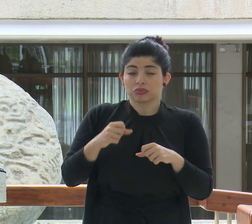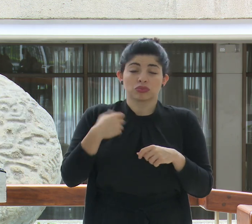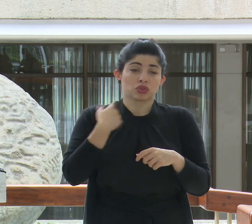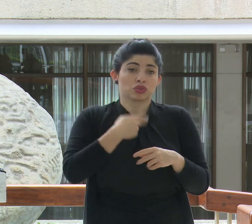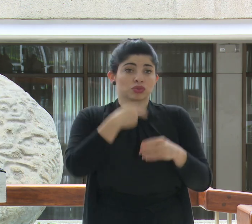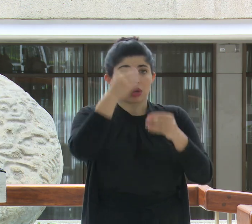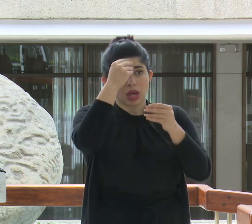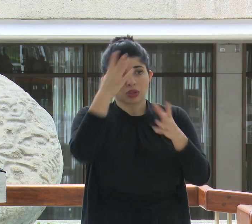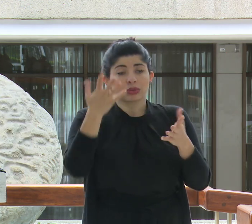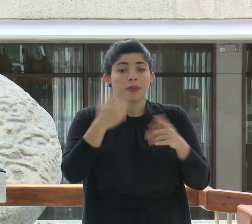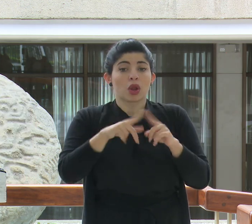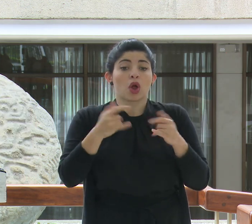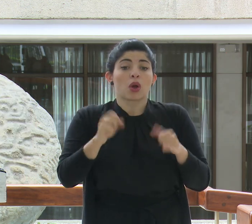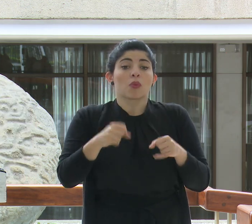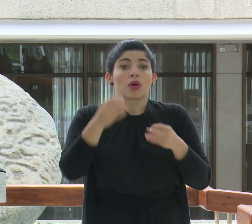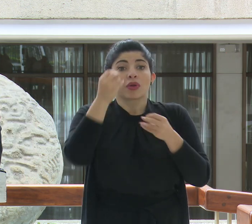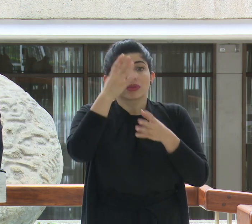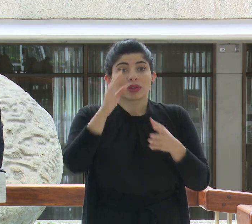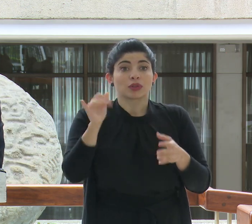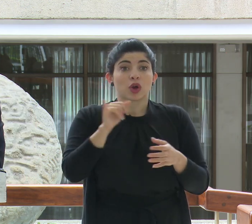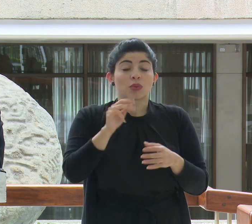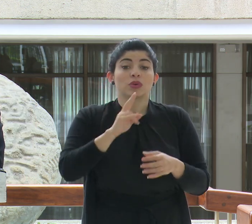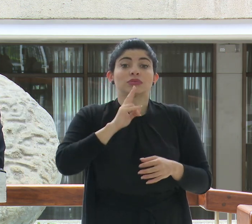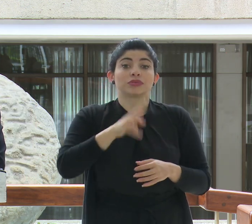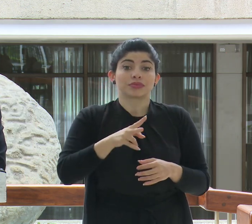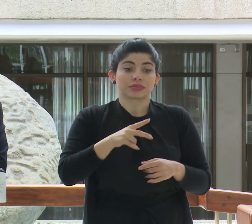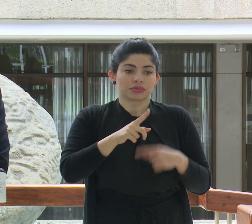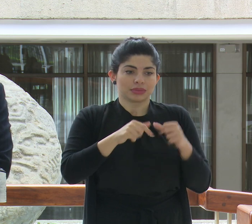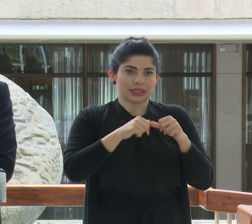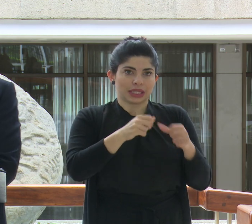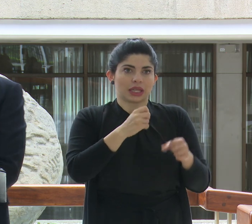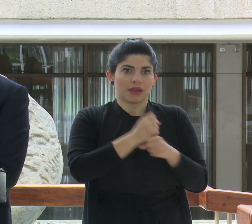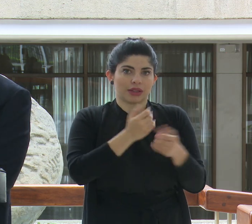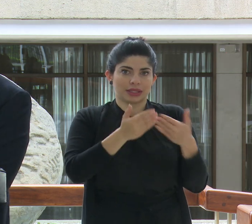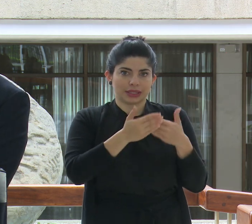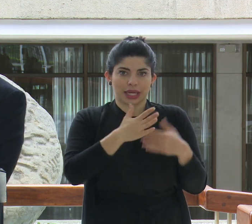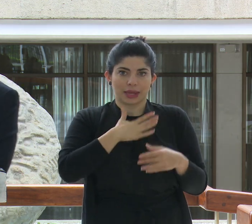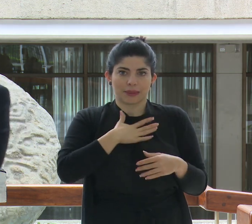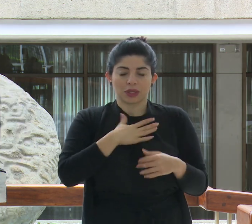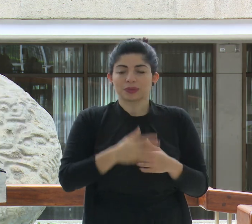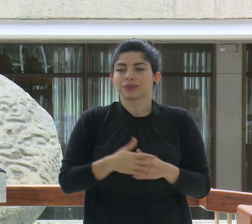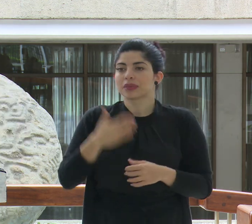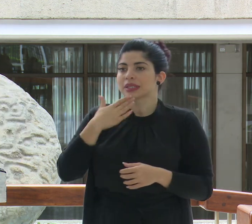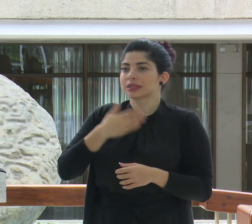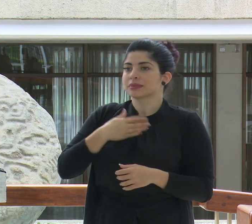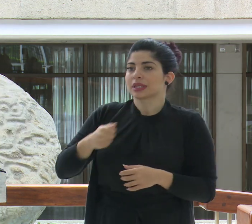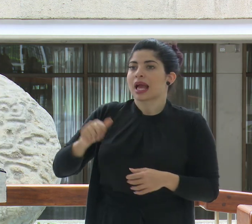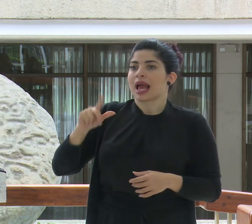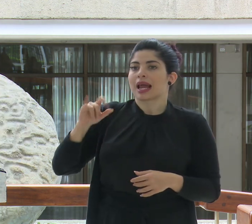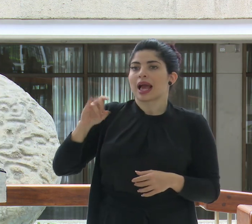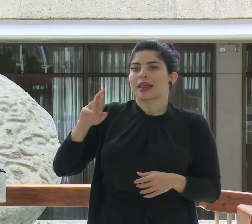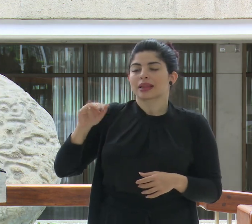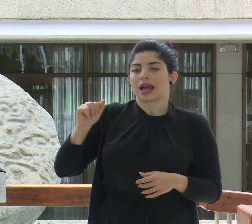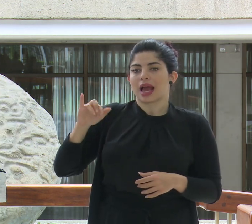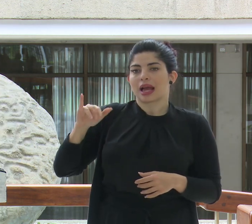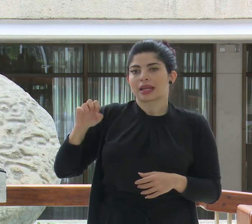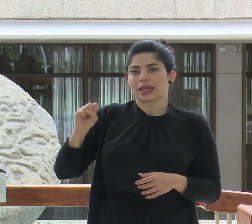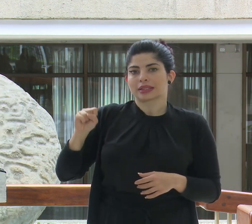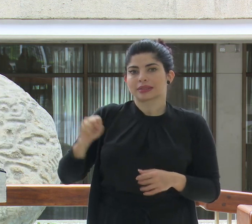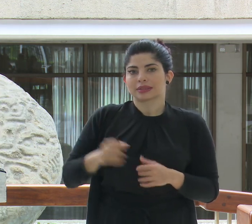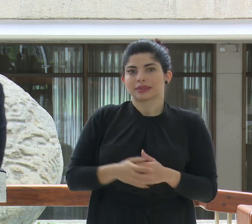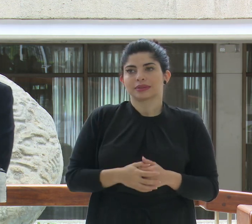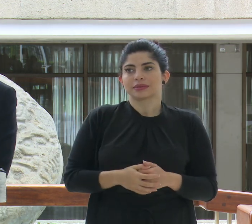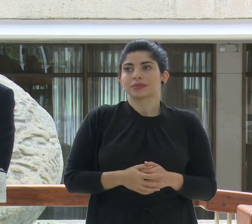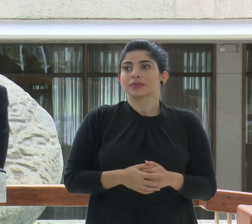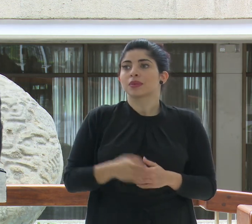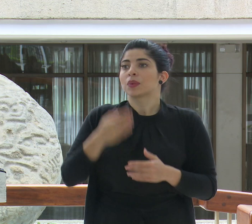Anunciaremos. Pero lo que puedo adelantar, como cierto, seguirá cerca de mí. Gracias, señor presidente. Alejandra Araya, su consulta de Noticias Repreter.